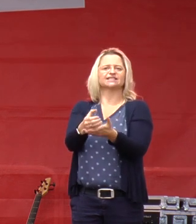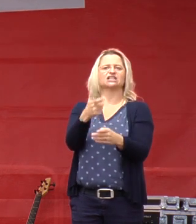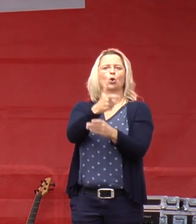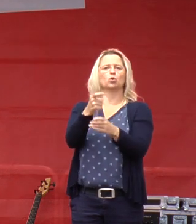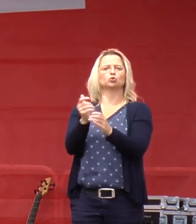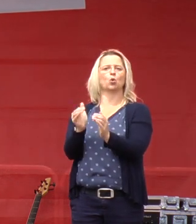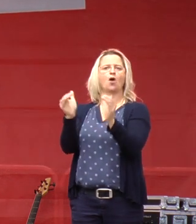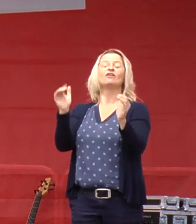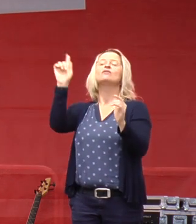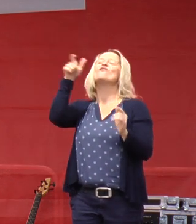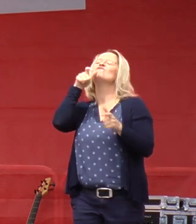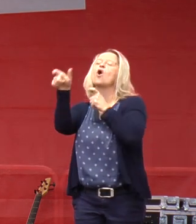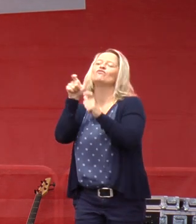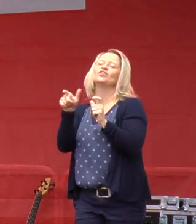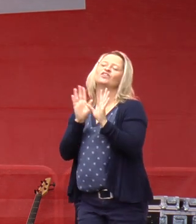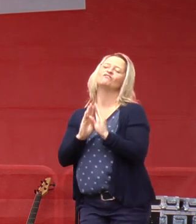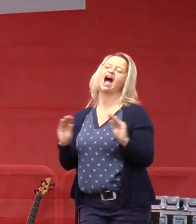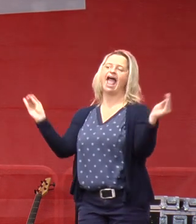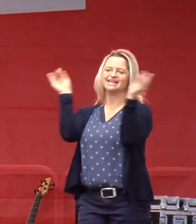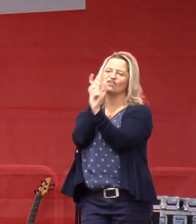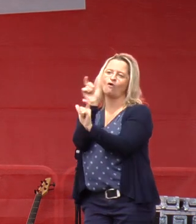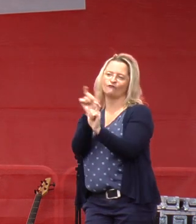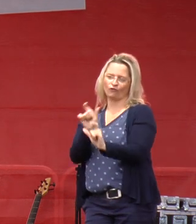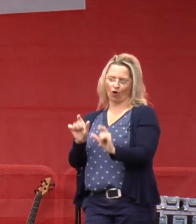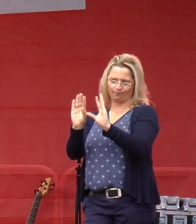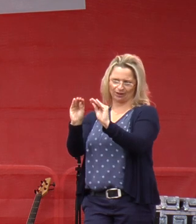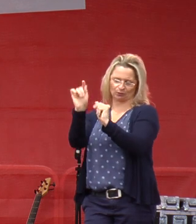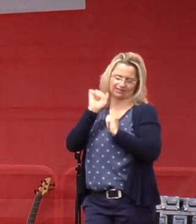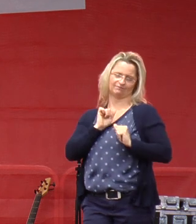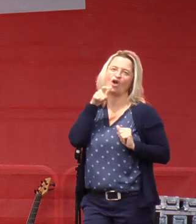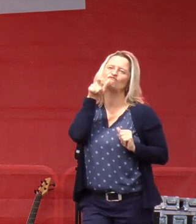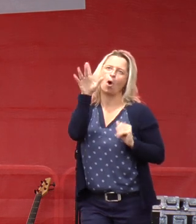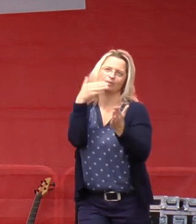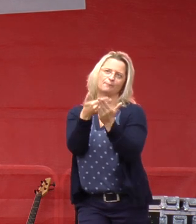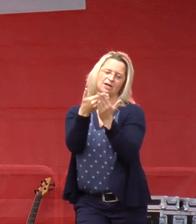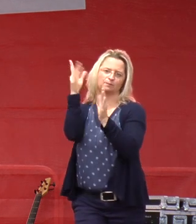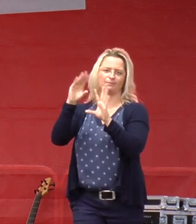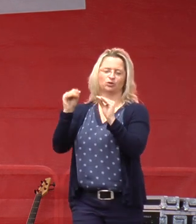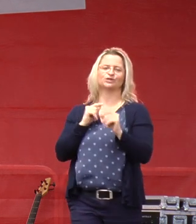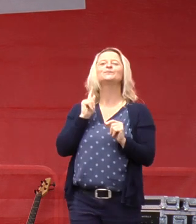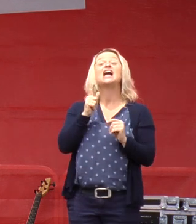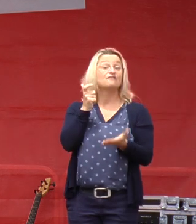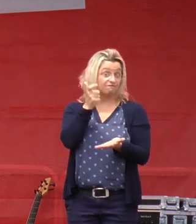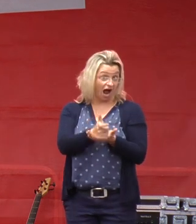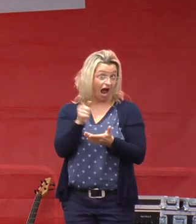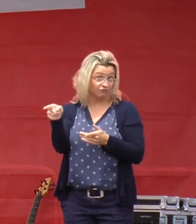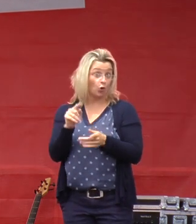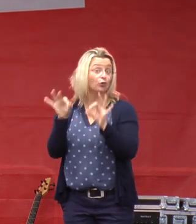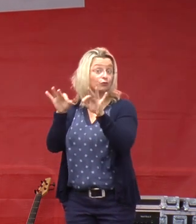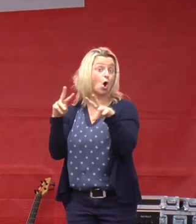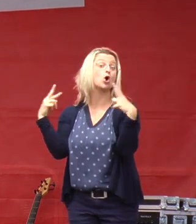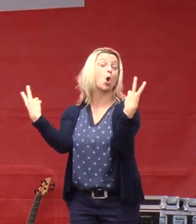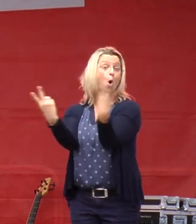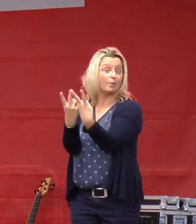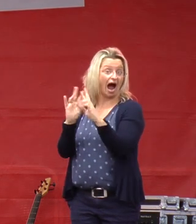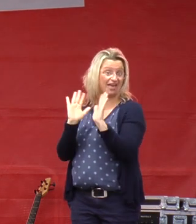da so ganz schöne, weichgespülte Begriffe. Begriffe wie Verantwortung in einer globalen Welt, das klingt